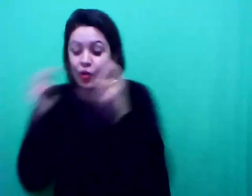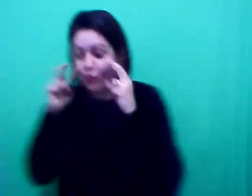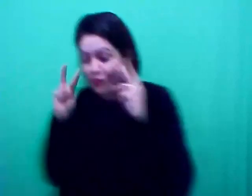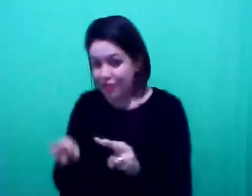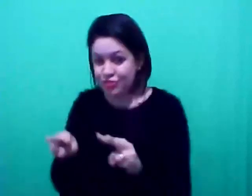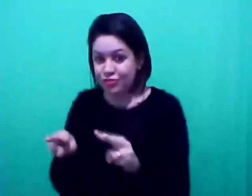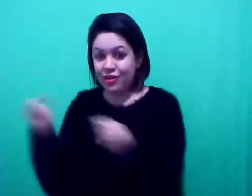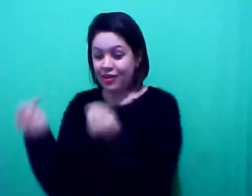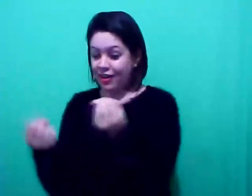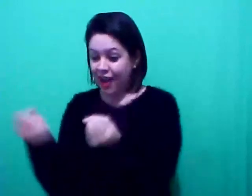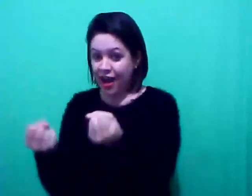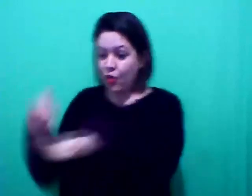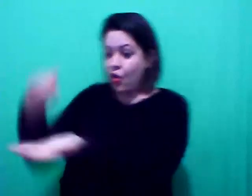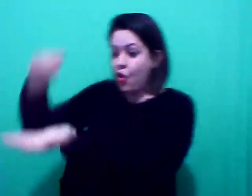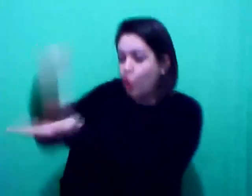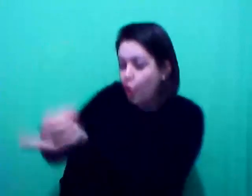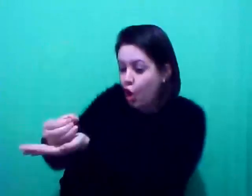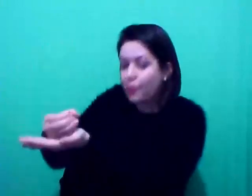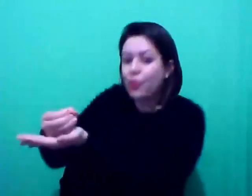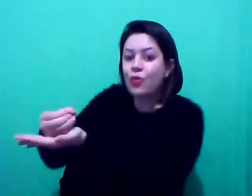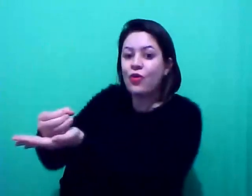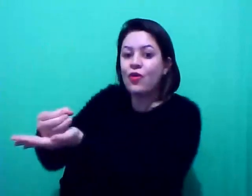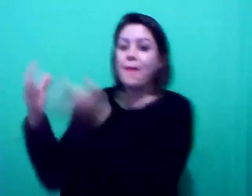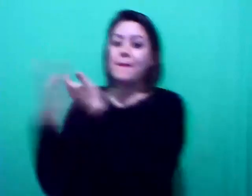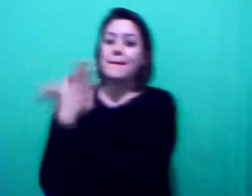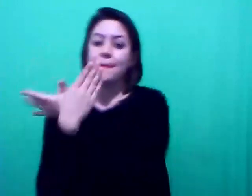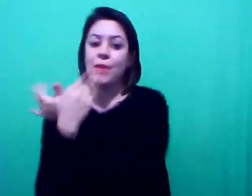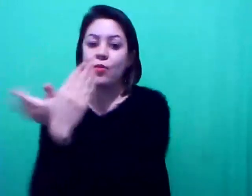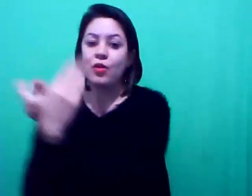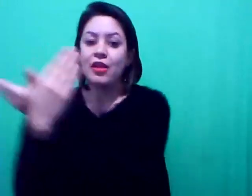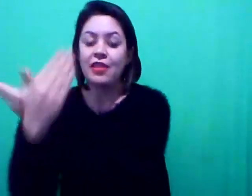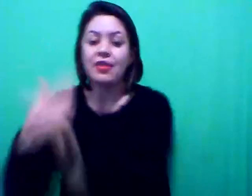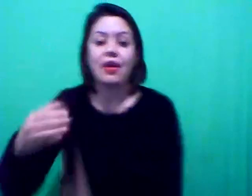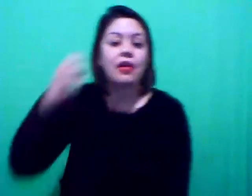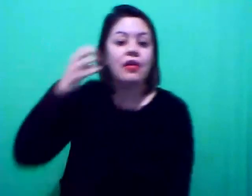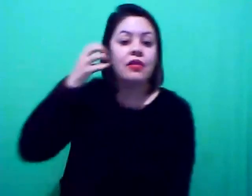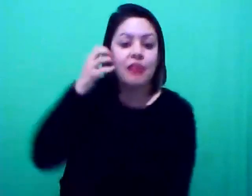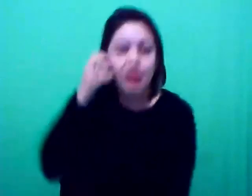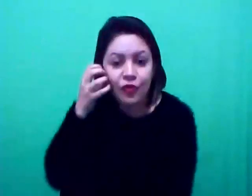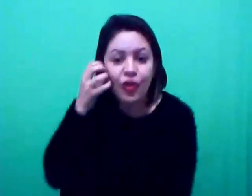Não é visual, por exemplo, sinal de carro, a gente já vê, já entende que isso é um carro, ou é um copo, um